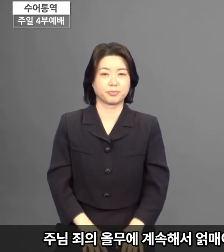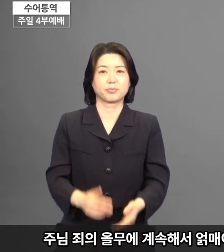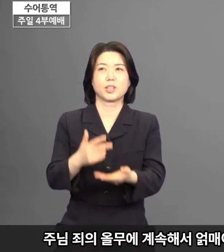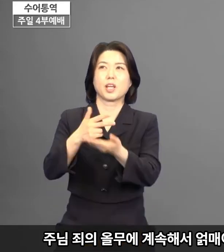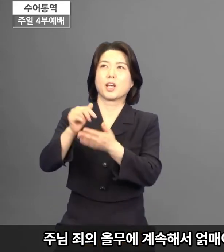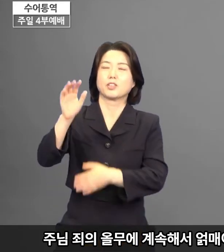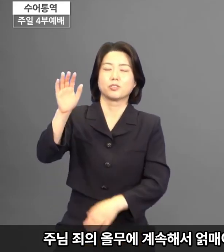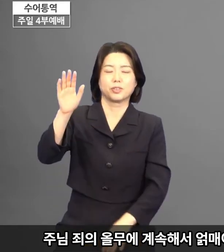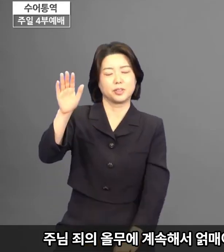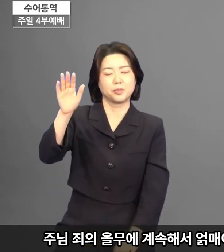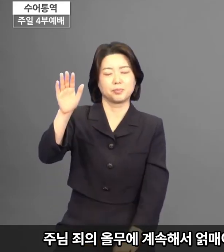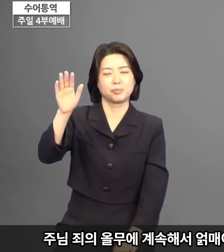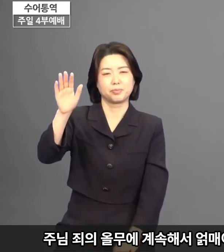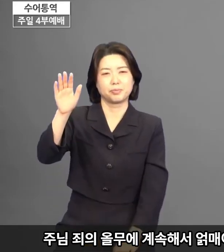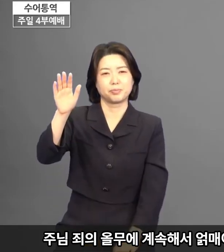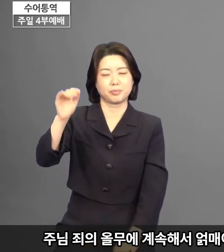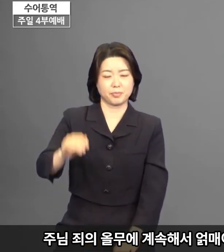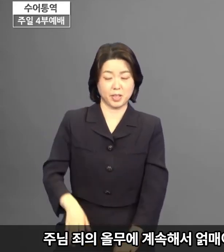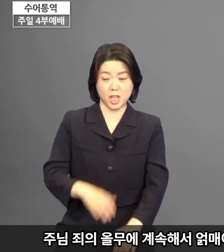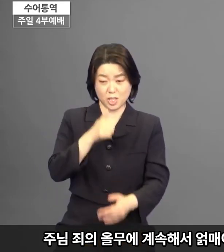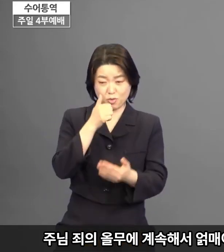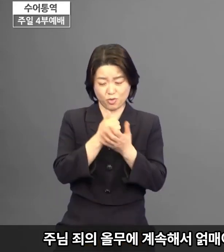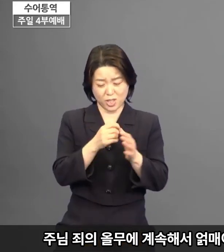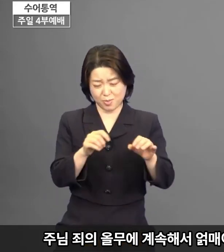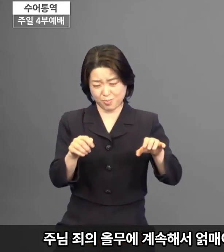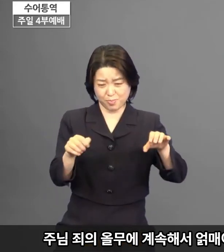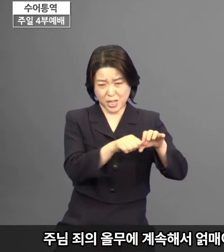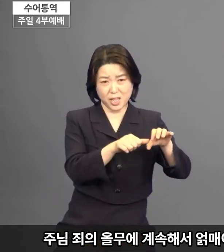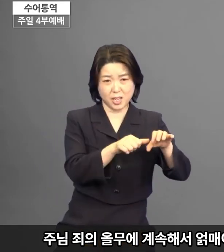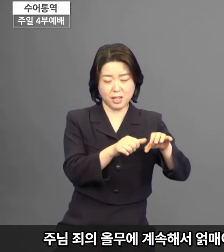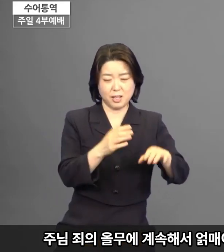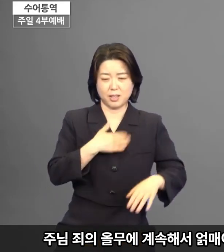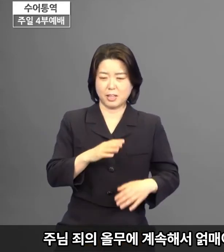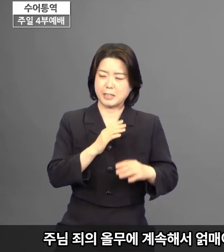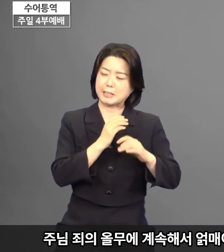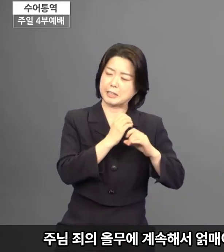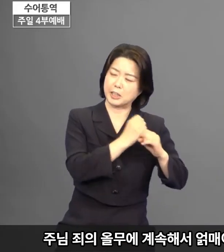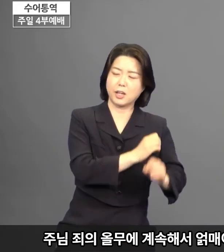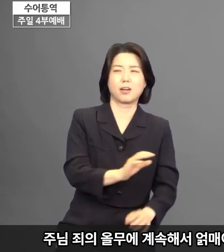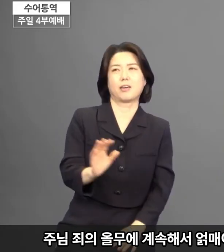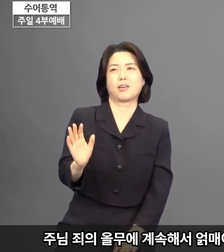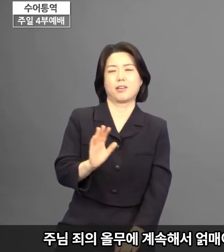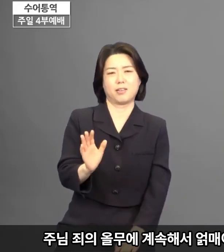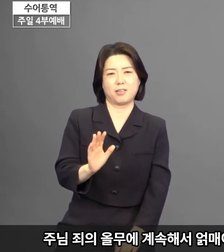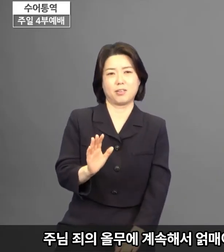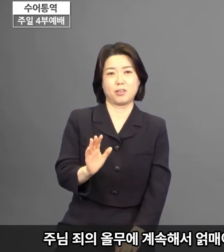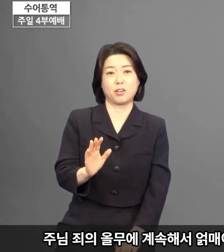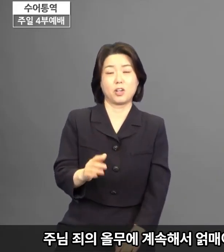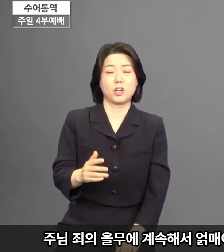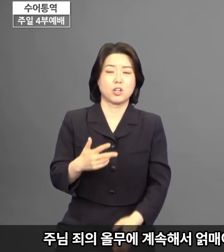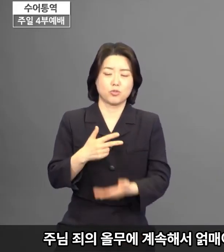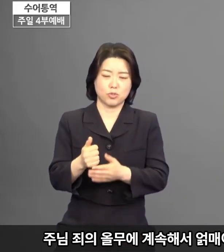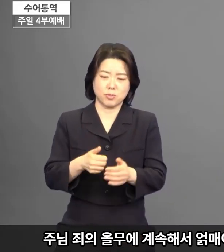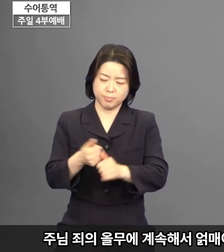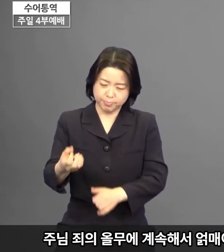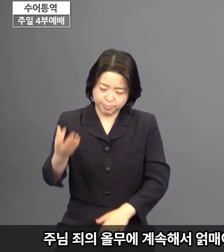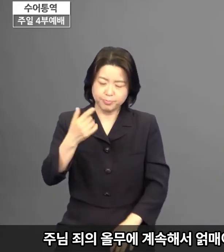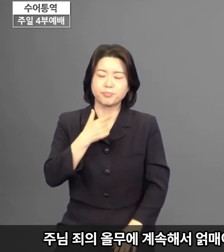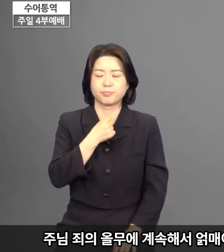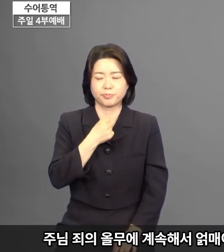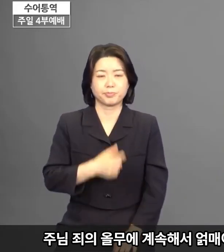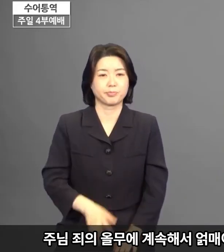주님, 죄의 올무에 계속해서 얽매이지 않고 주여 승리하기를 원합니다.